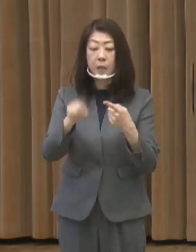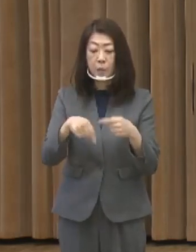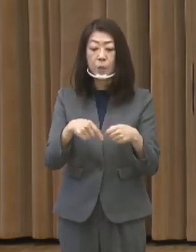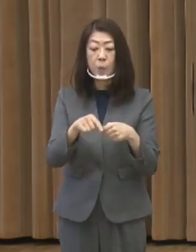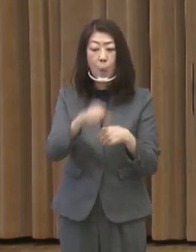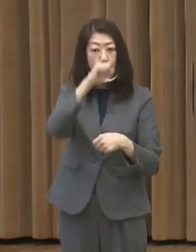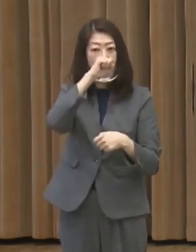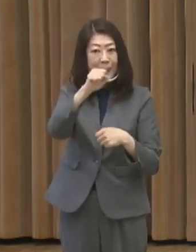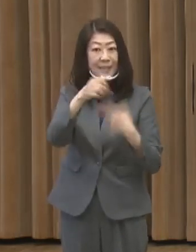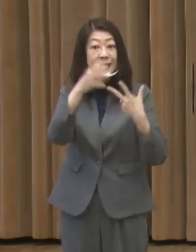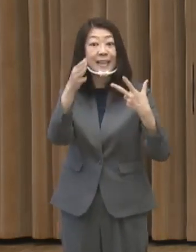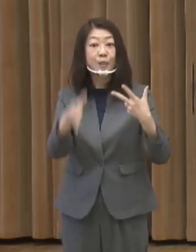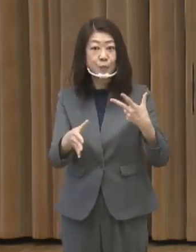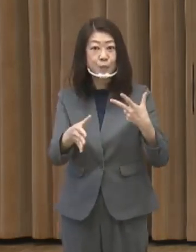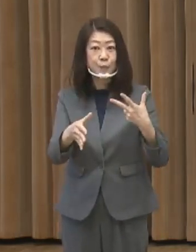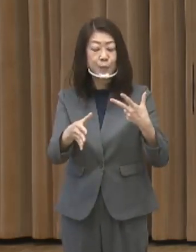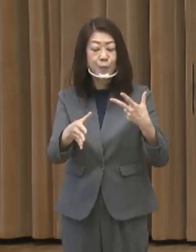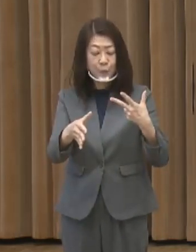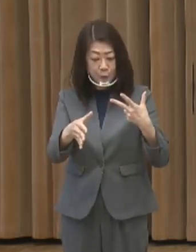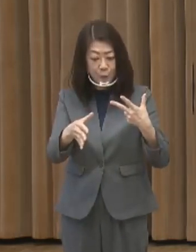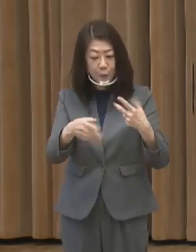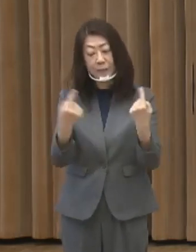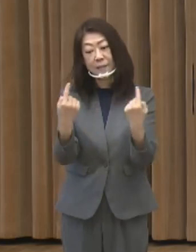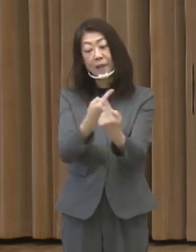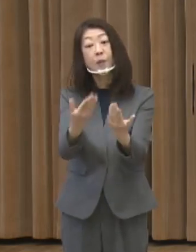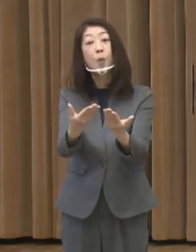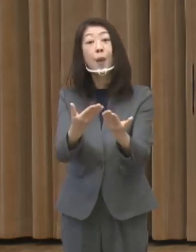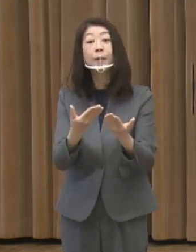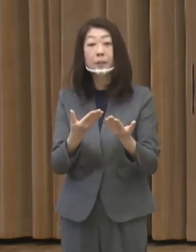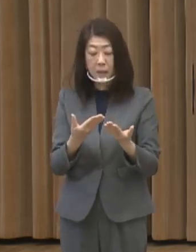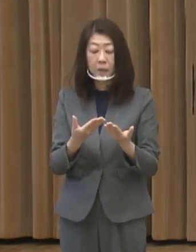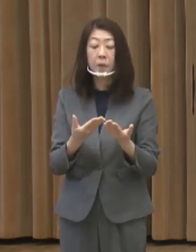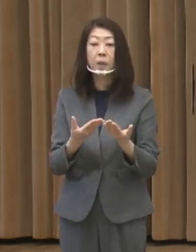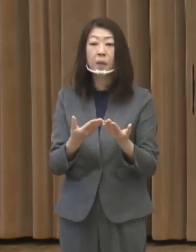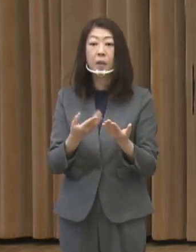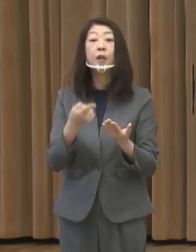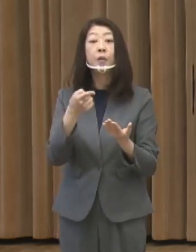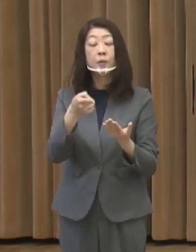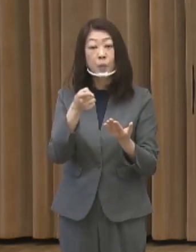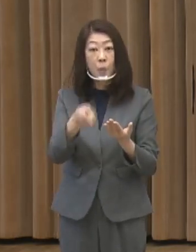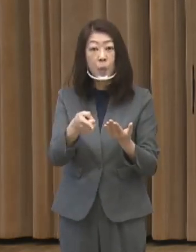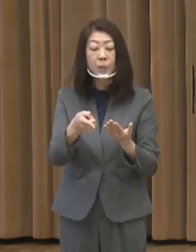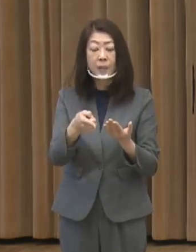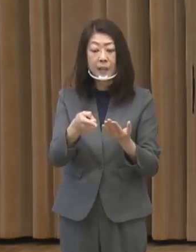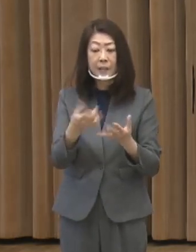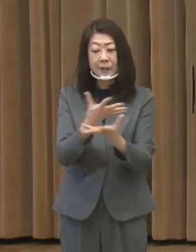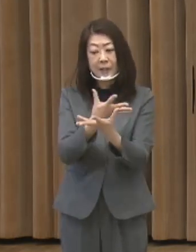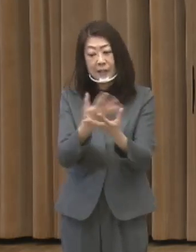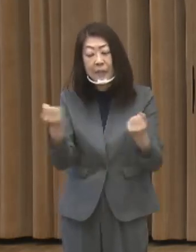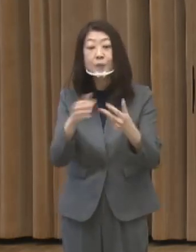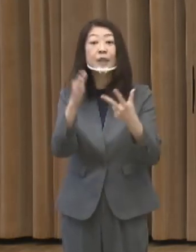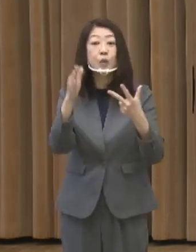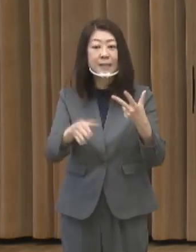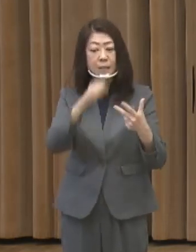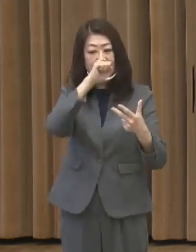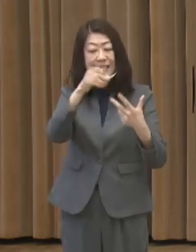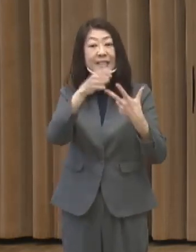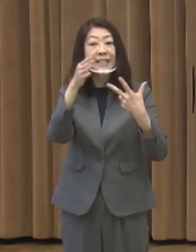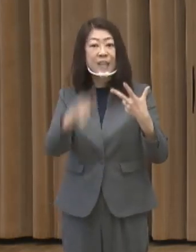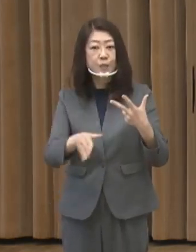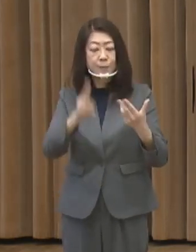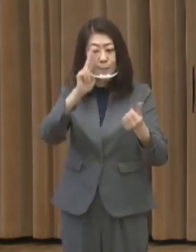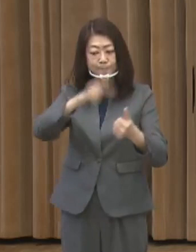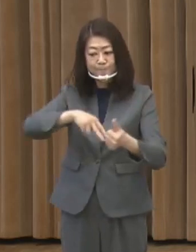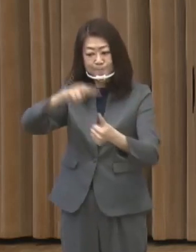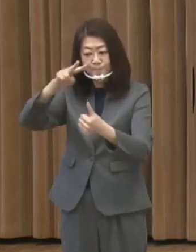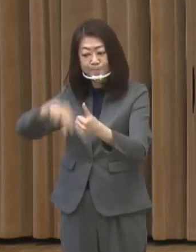設を構築させていただいて、そこでより多くの施設に参加をしていただくなど